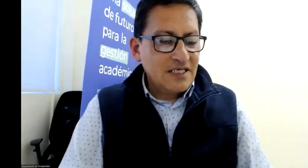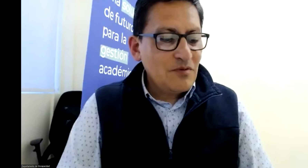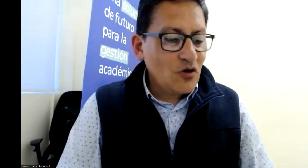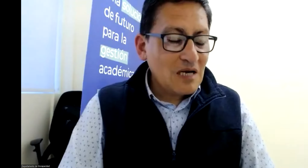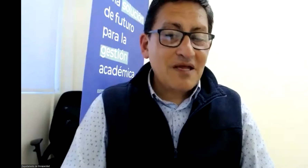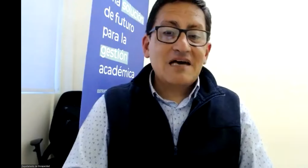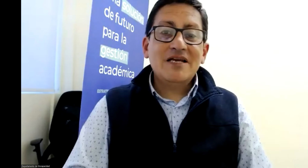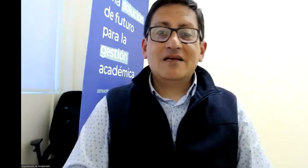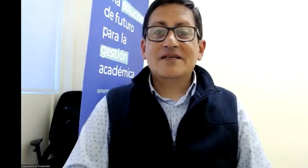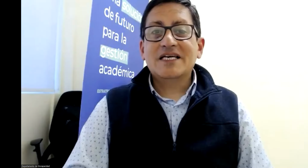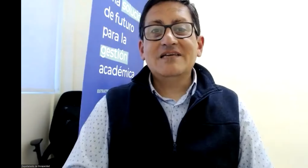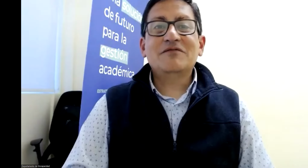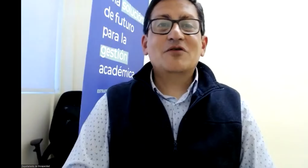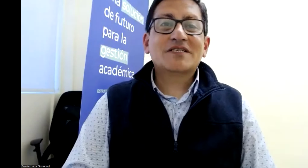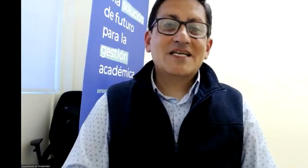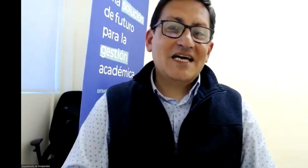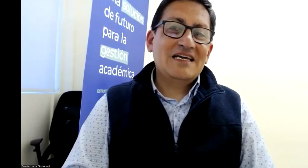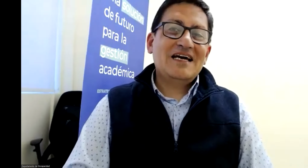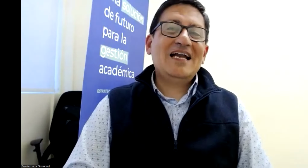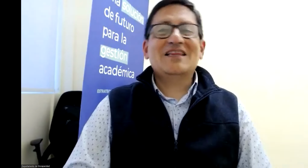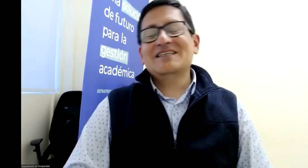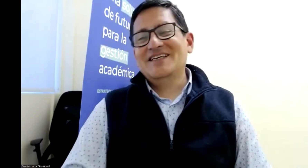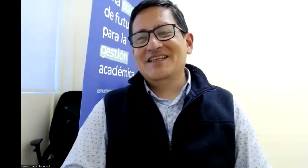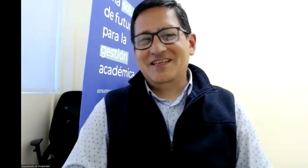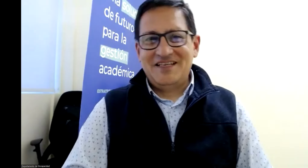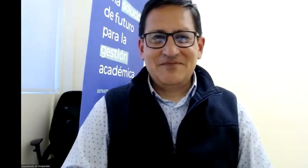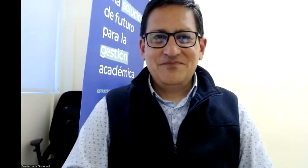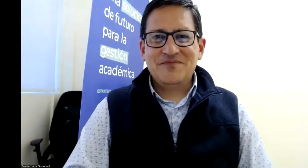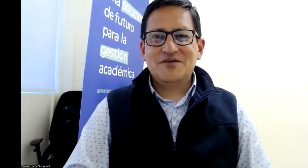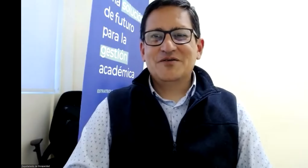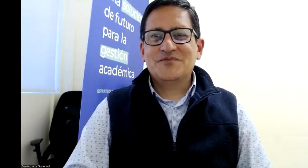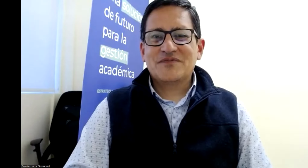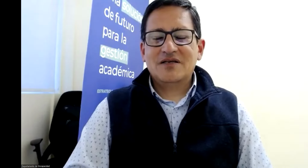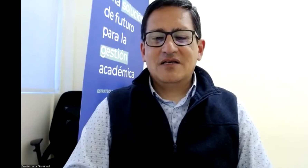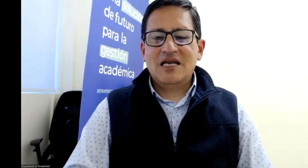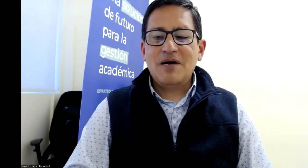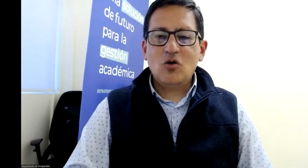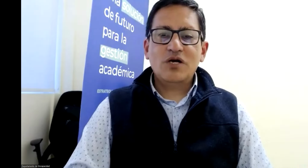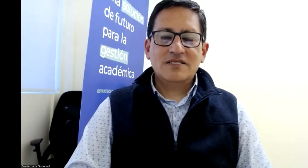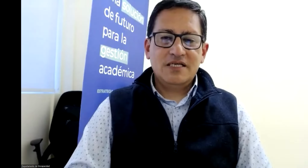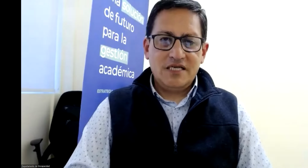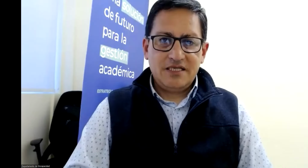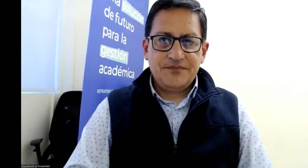Seguimos con el mes de abril y aquí vamos a encontrar que hay altas señas distintas, pero las más comunes serían estas.